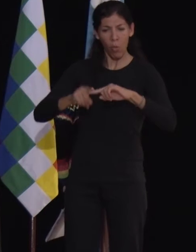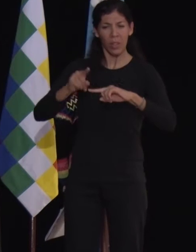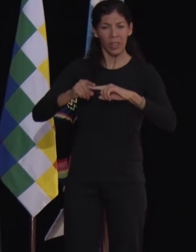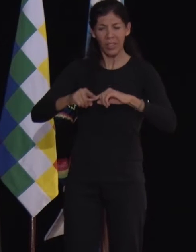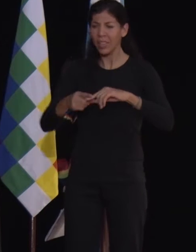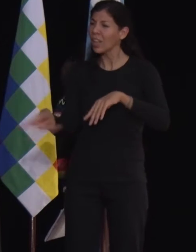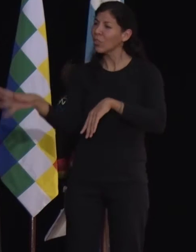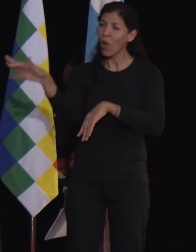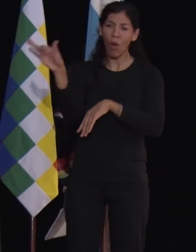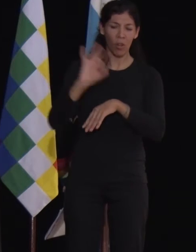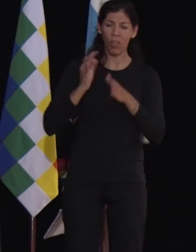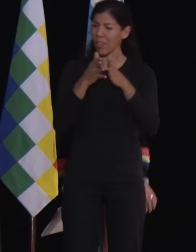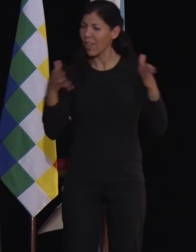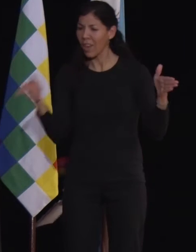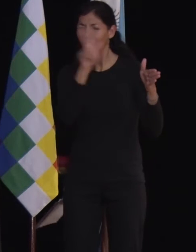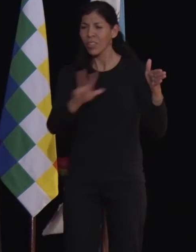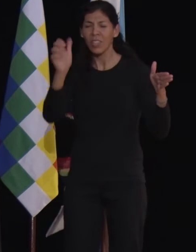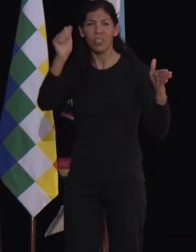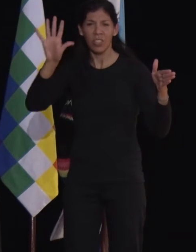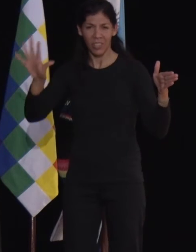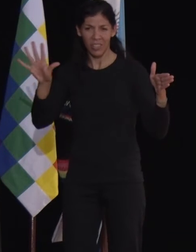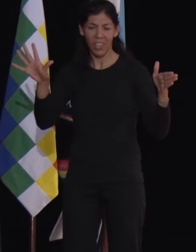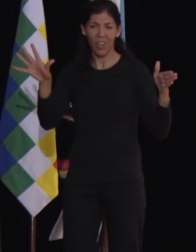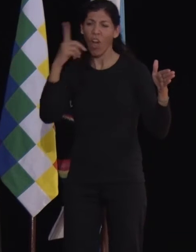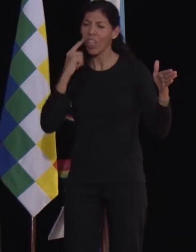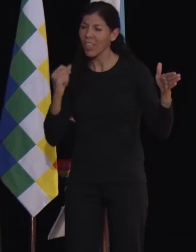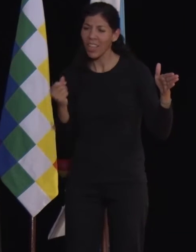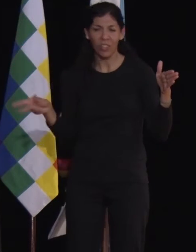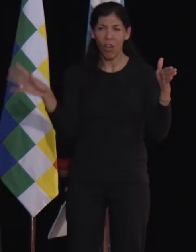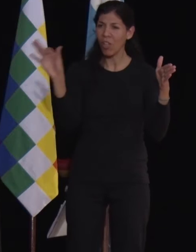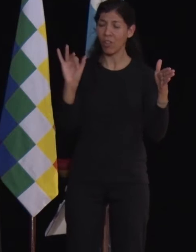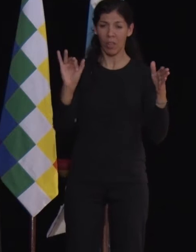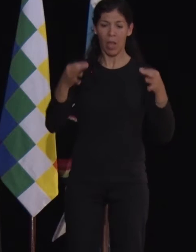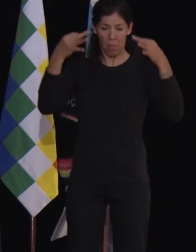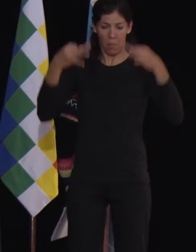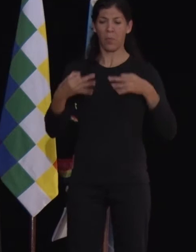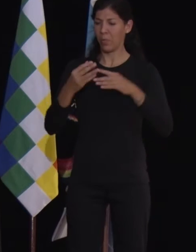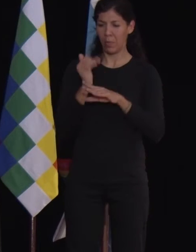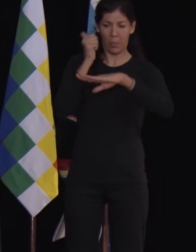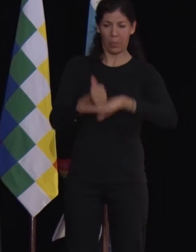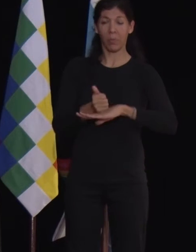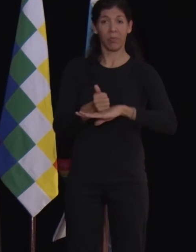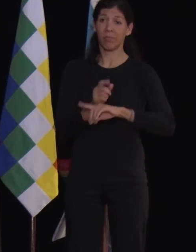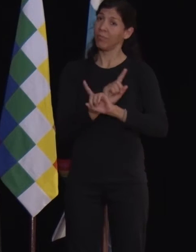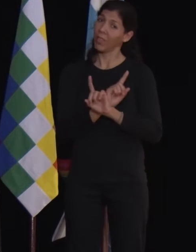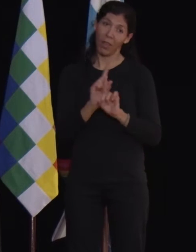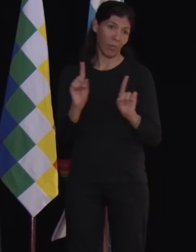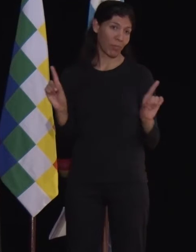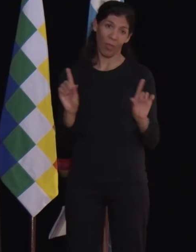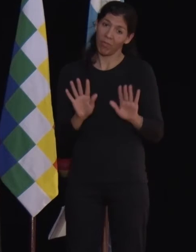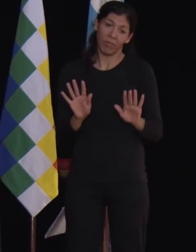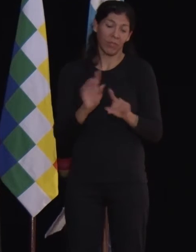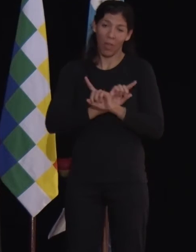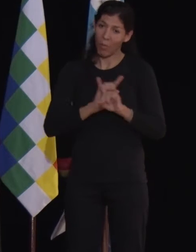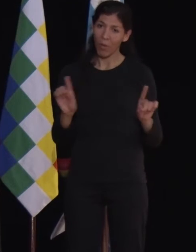365 días del año a disposición y bueno eso tampoco es así pero lo que más nos